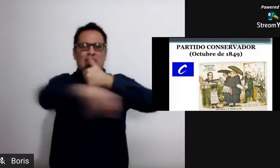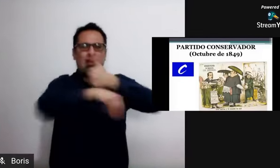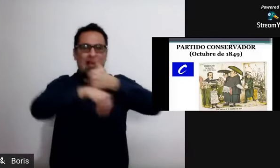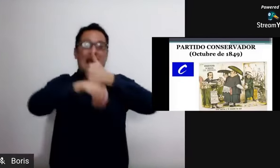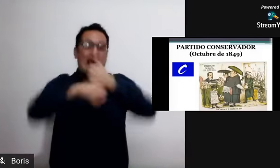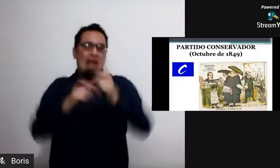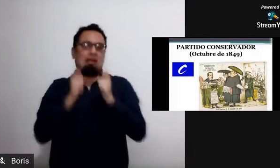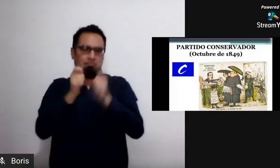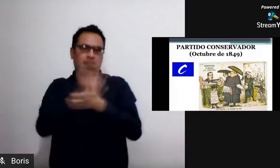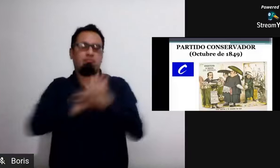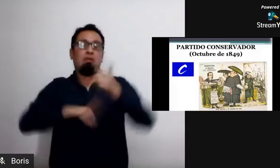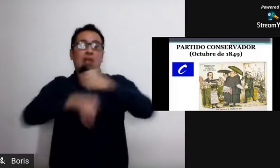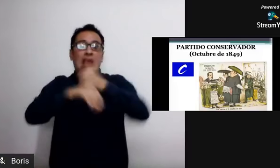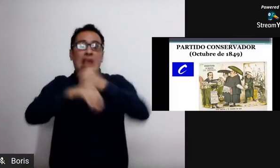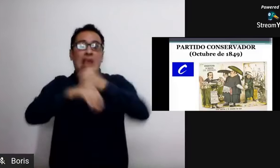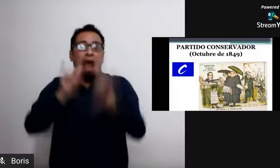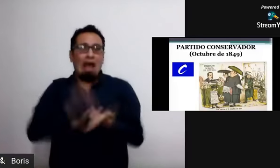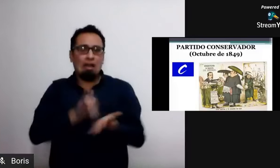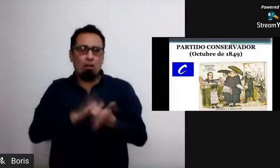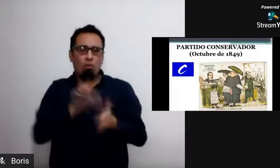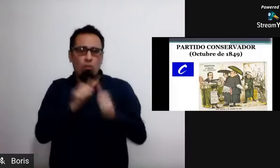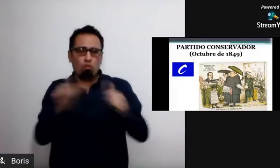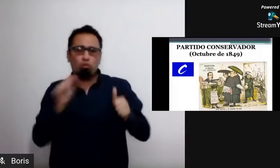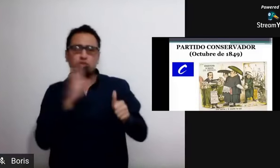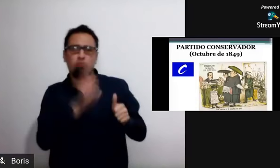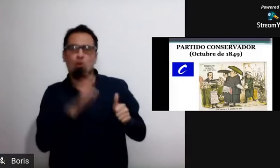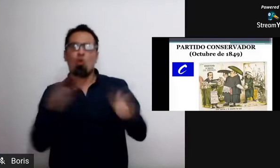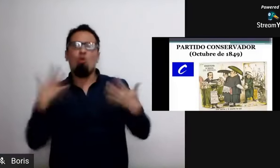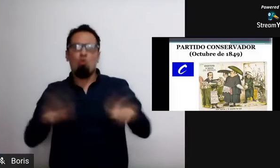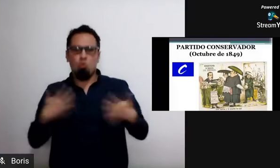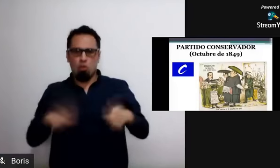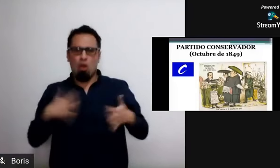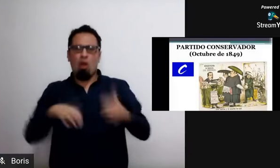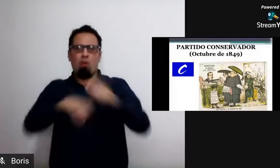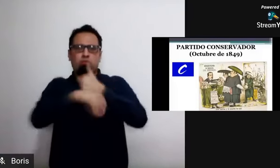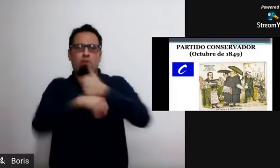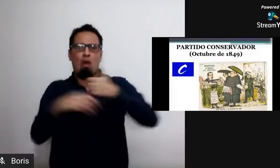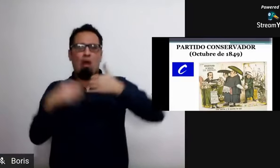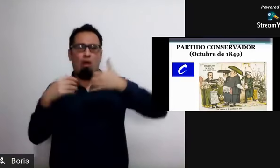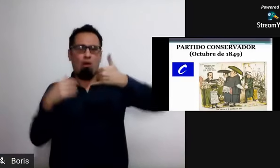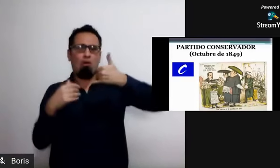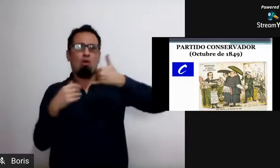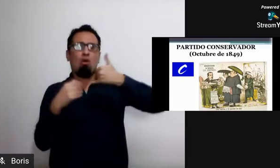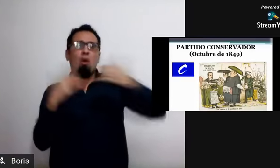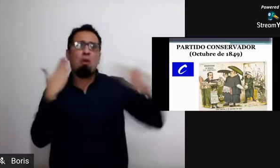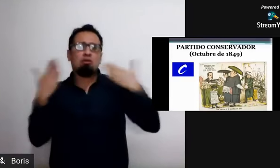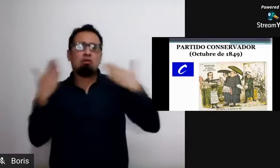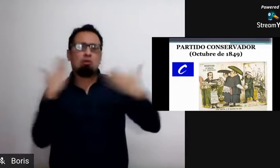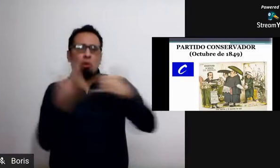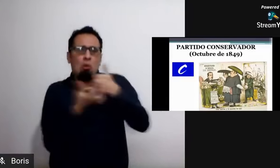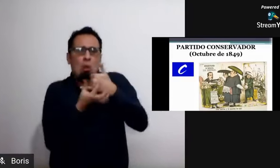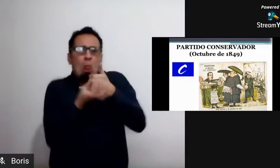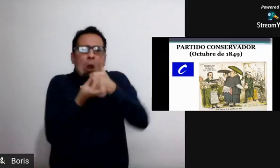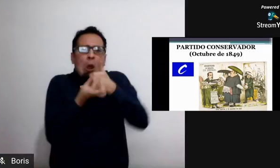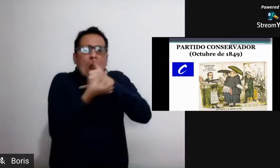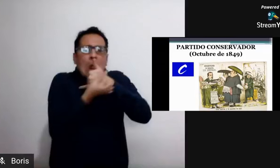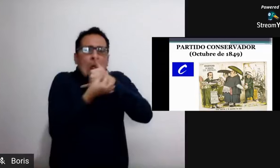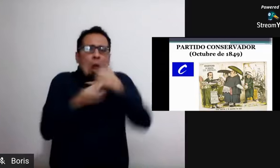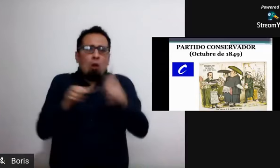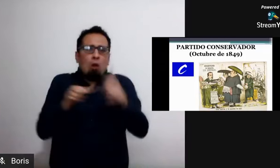fincas con mucho territorio que comprendían una gran extensión. Entonces, el Partido Conservador estaba de acuerdo